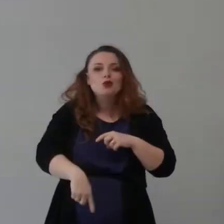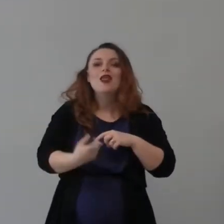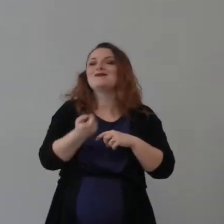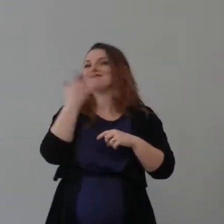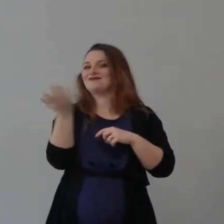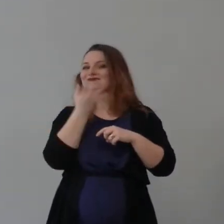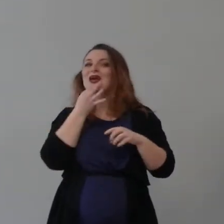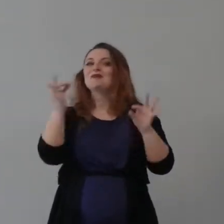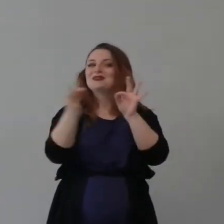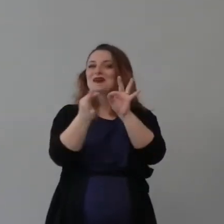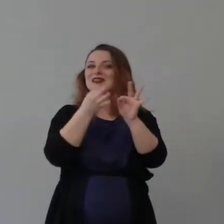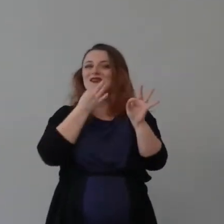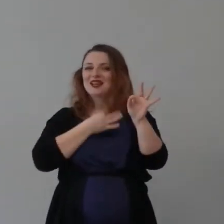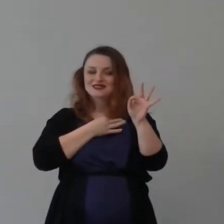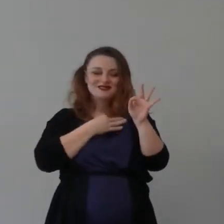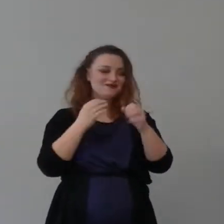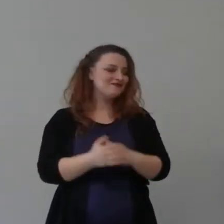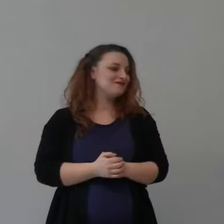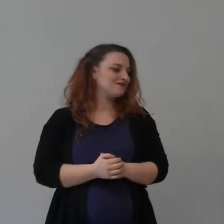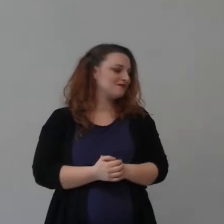nostro fidanzato, con la nostra fidanzata.